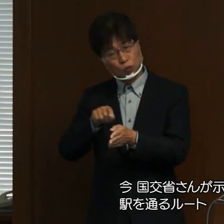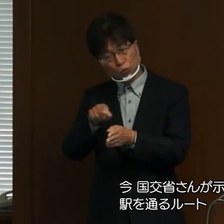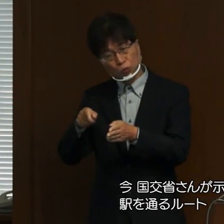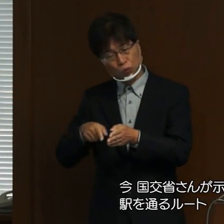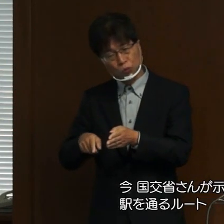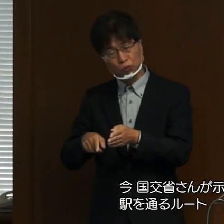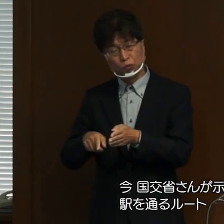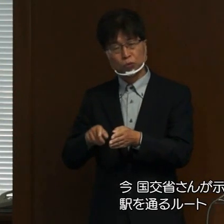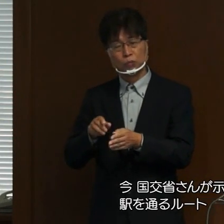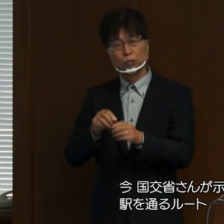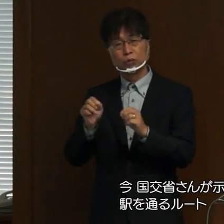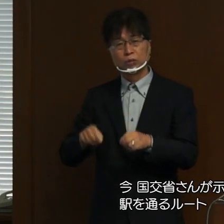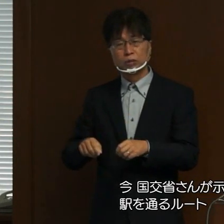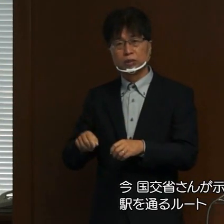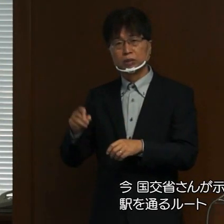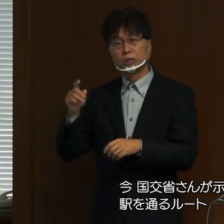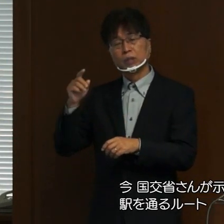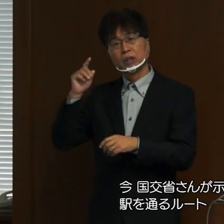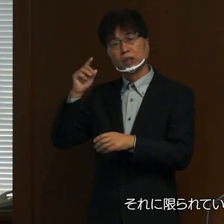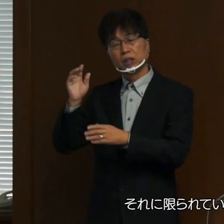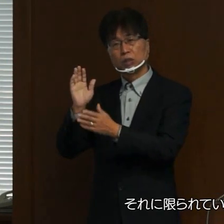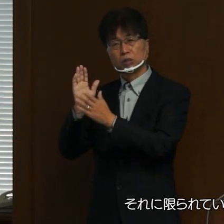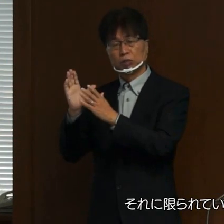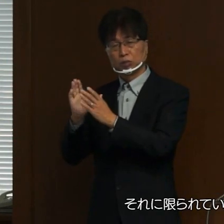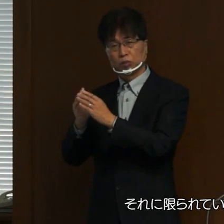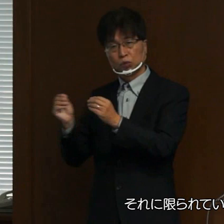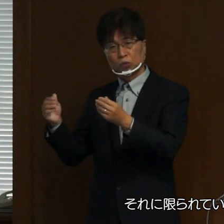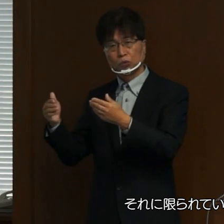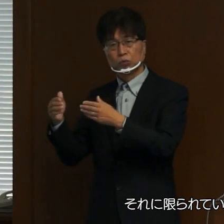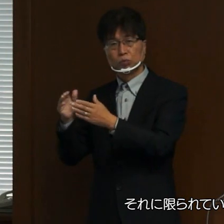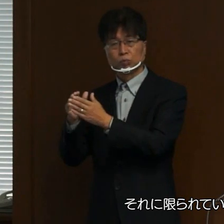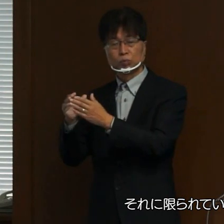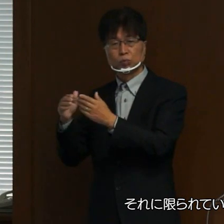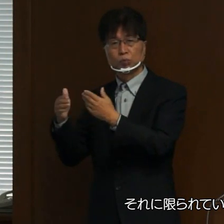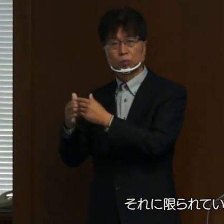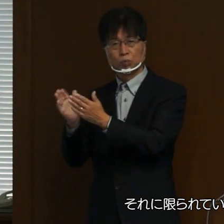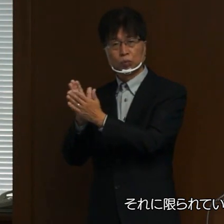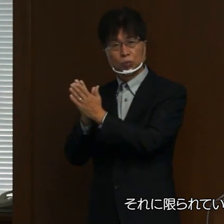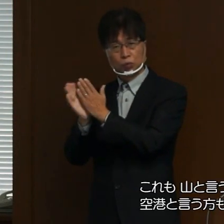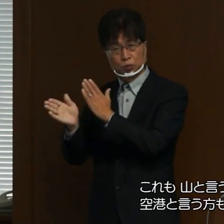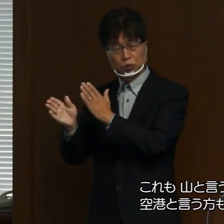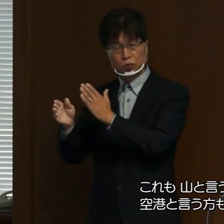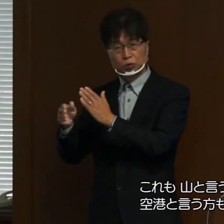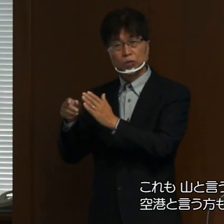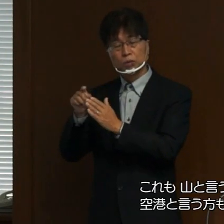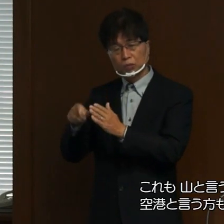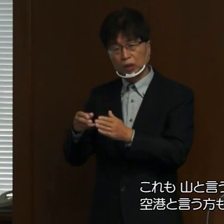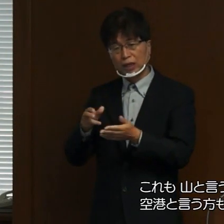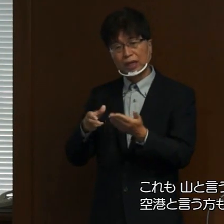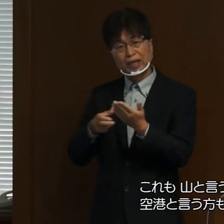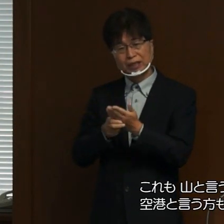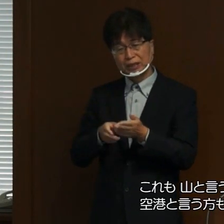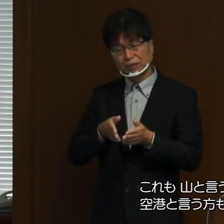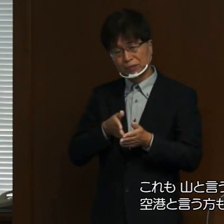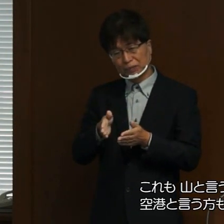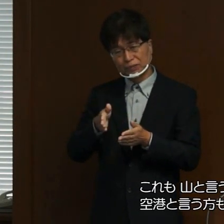国交省さんが示しているルートは駅を通るルートってもうそれに限られているわけですよね。これも、山という方もおれ